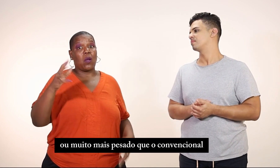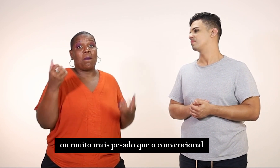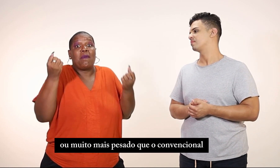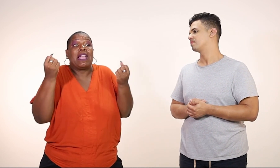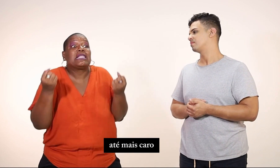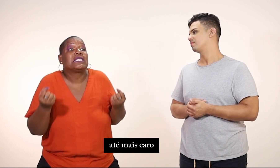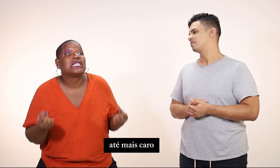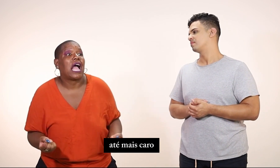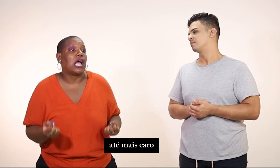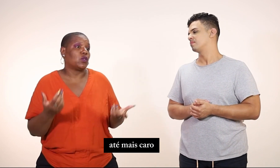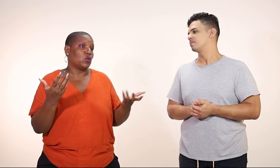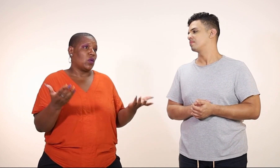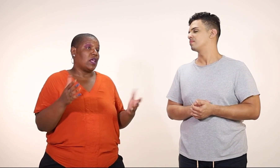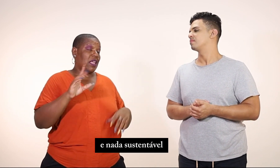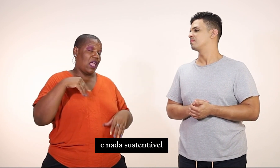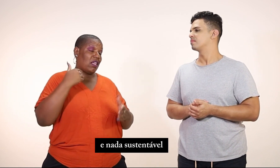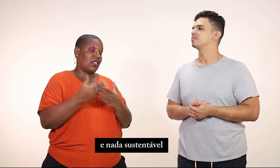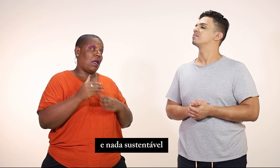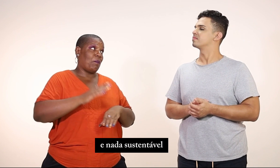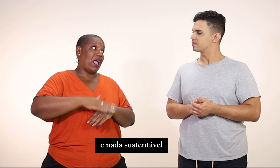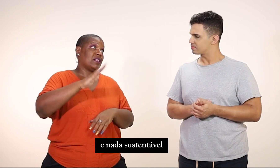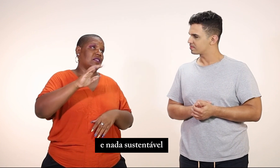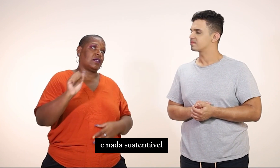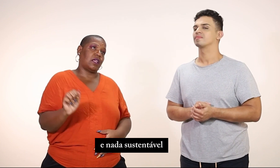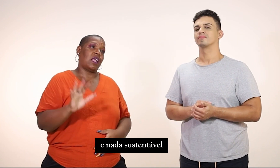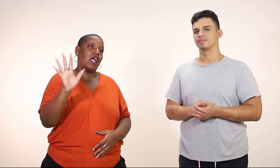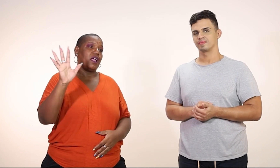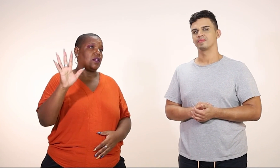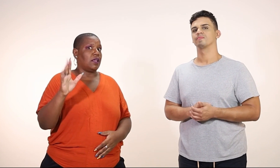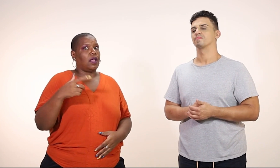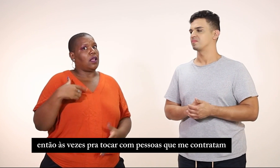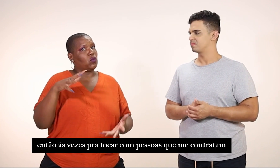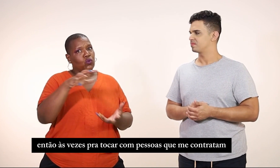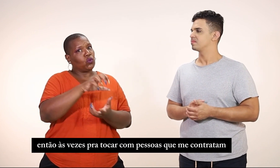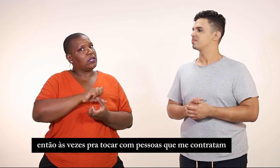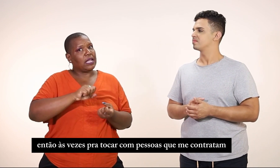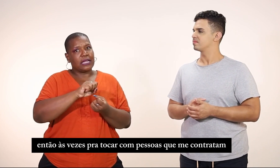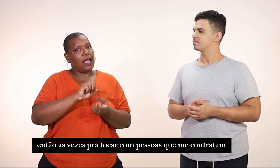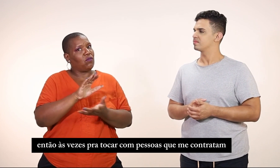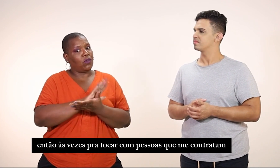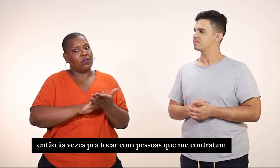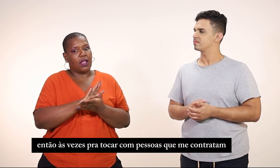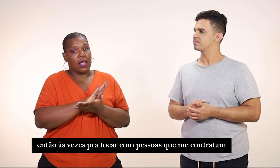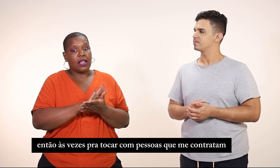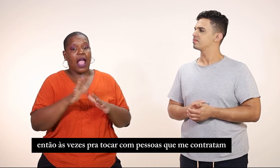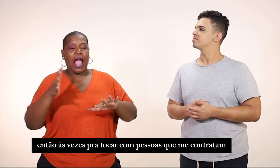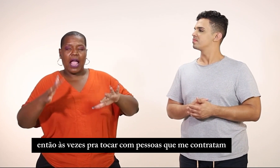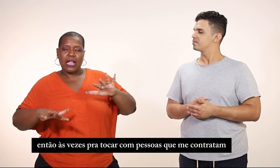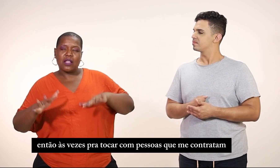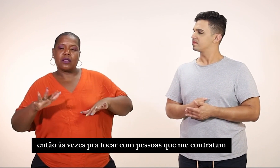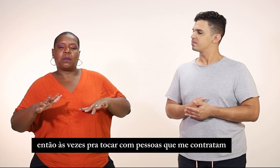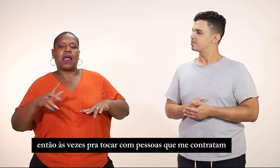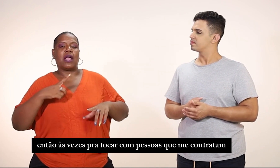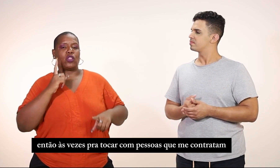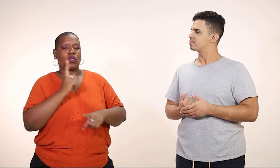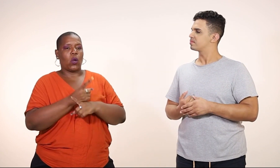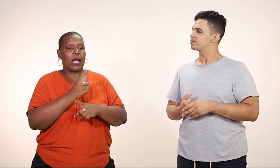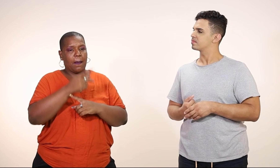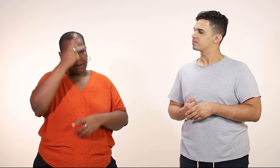convencional, até mais caro. E nada sustentável. Então, às vezes, para tocar com pessoas que me contratam,